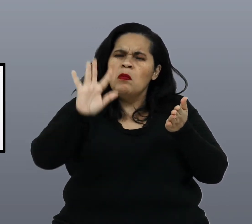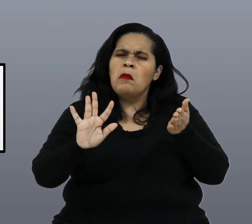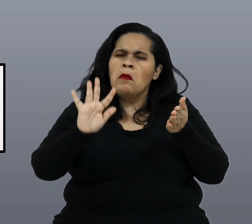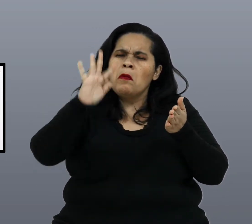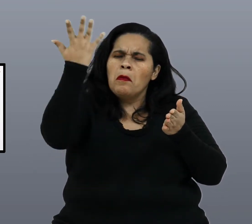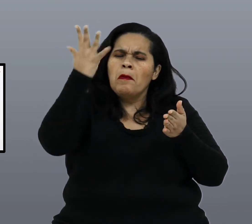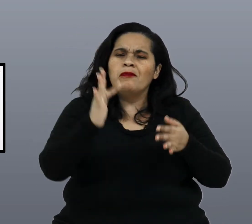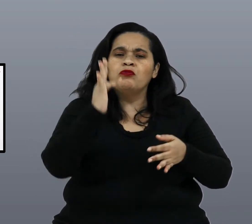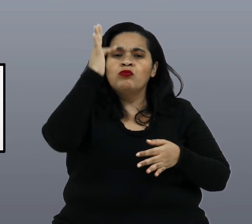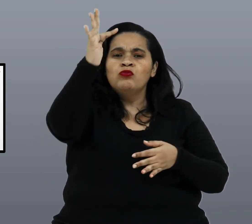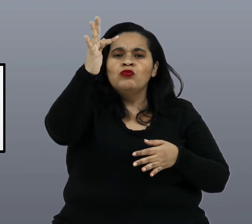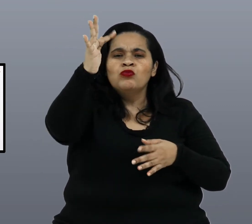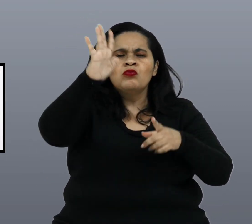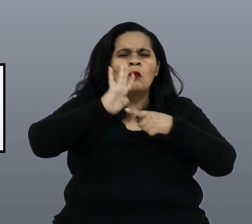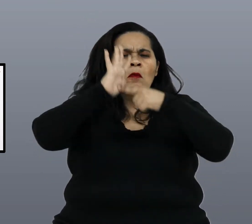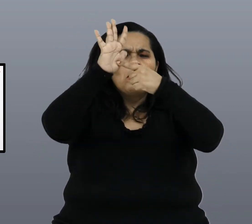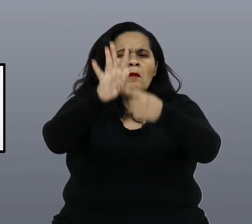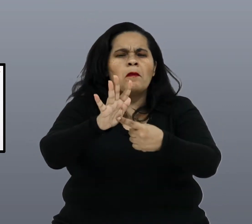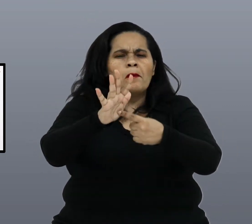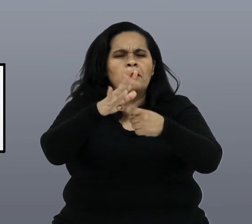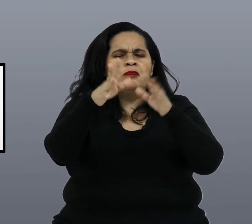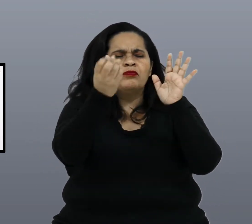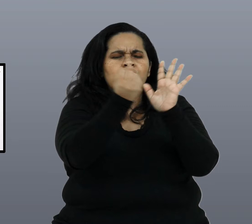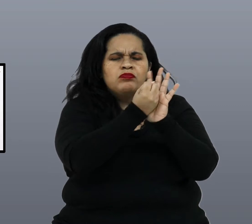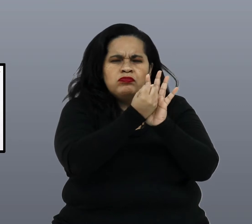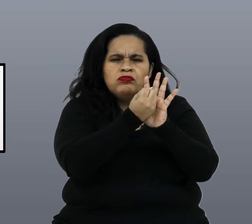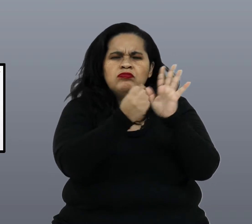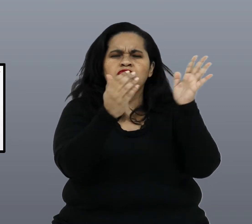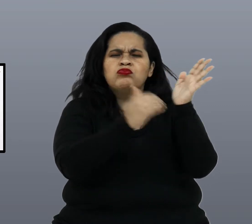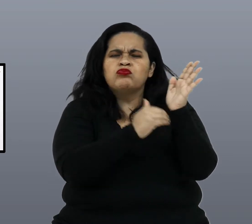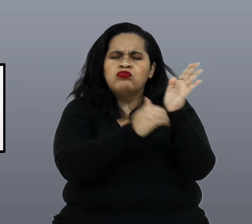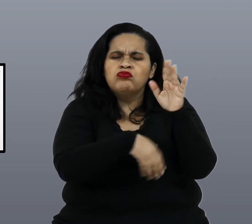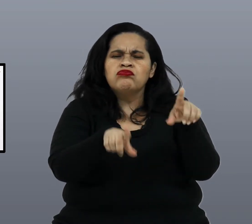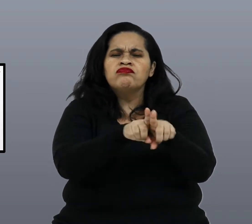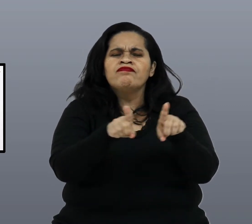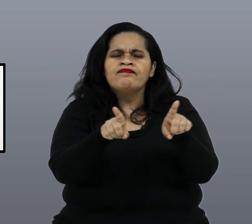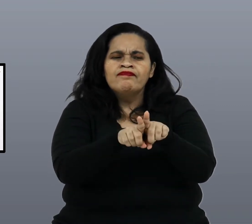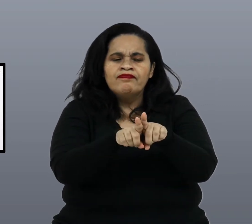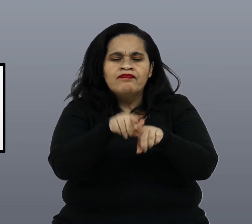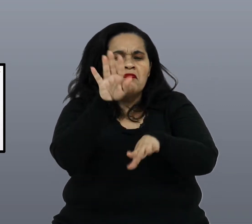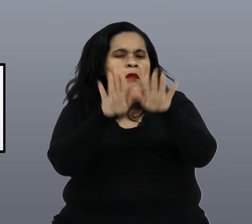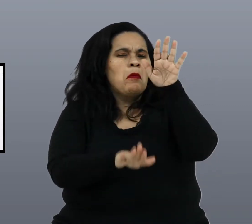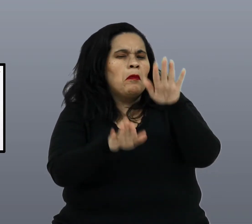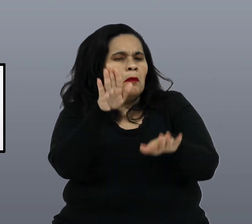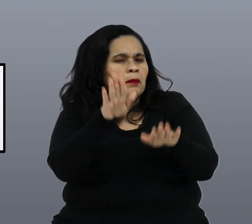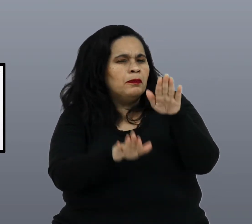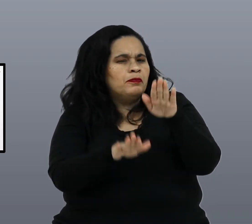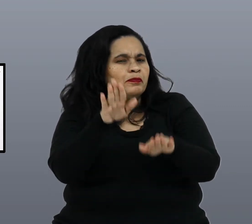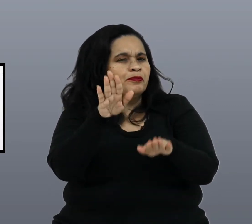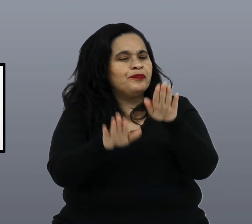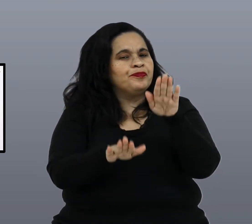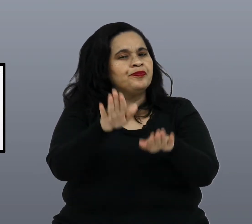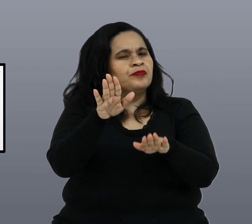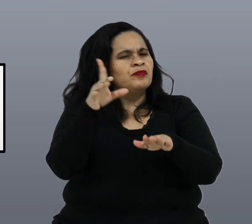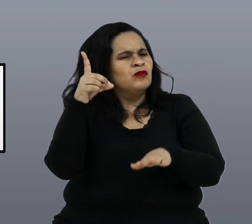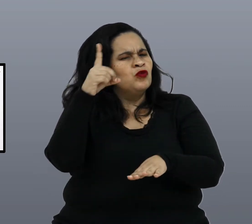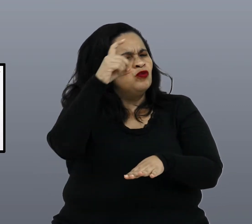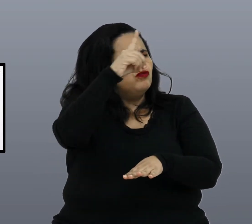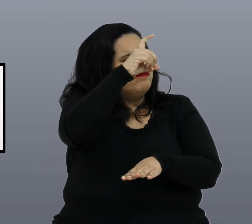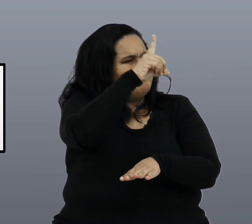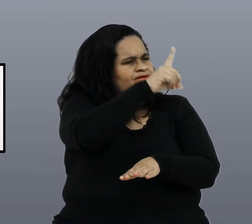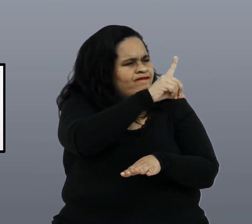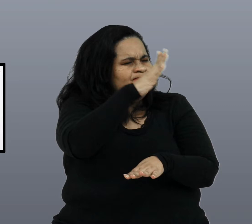utilizando imagens, símbolos, códigos, né, até às vezes difíceis de